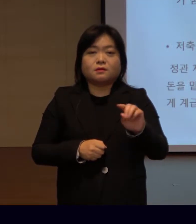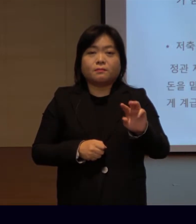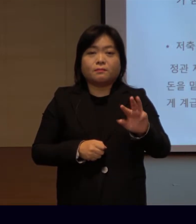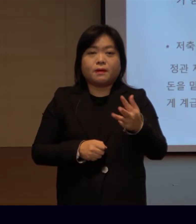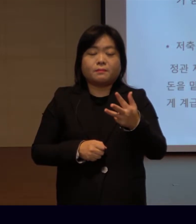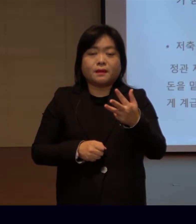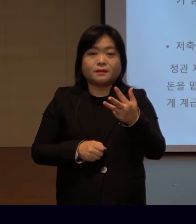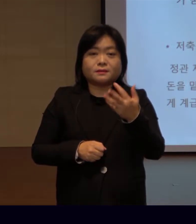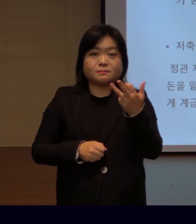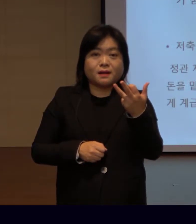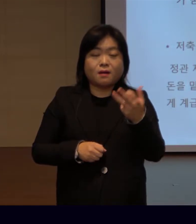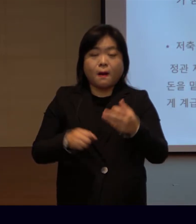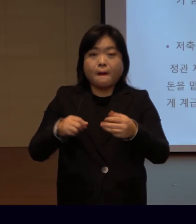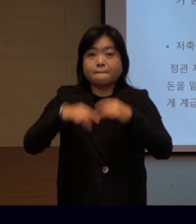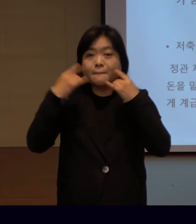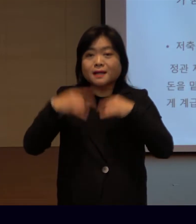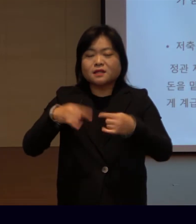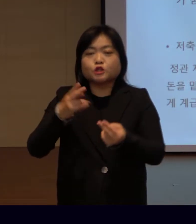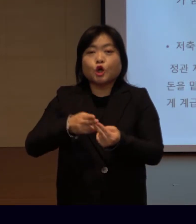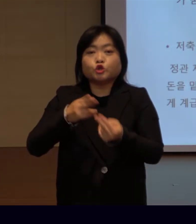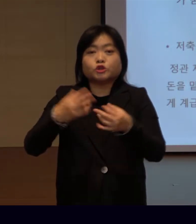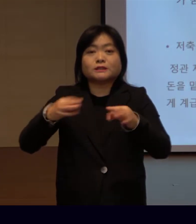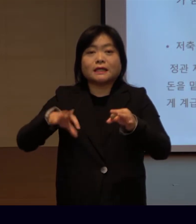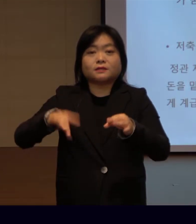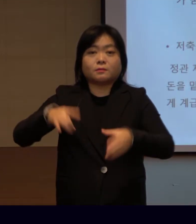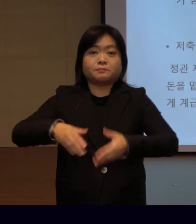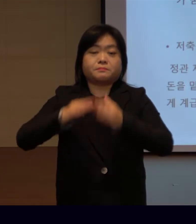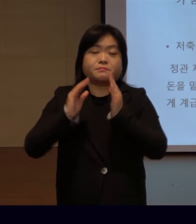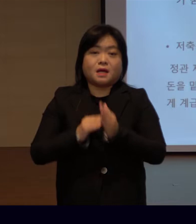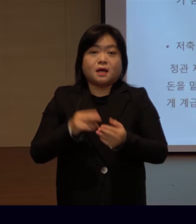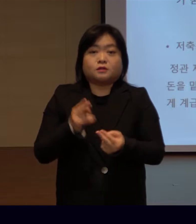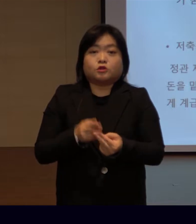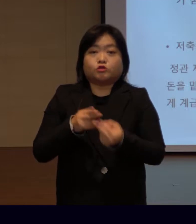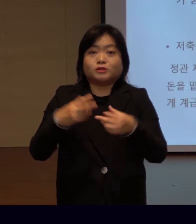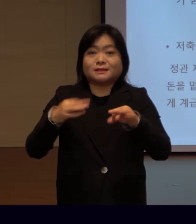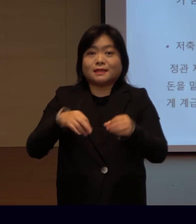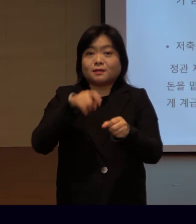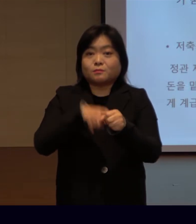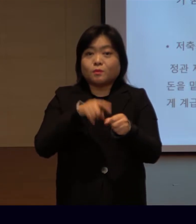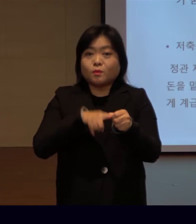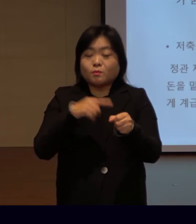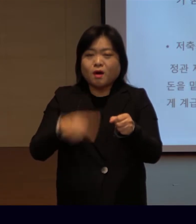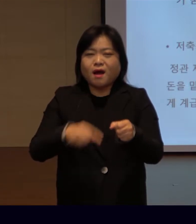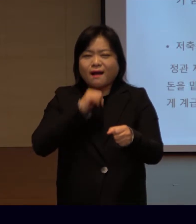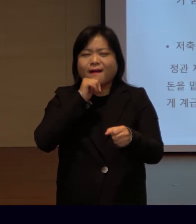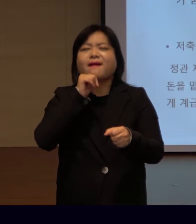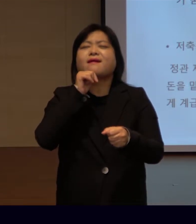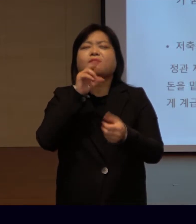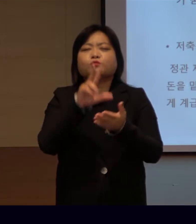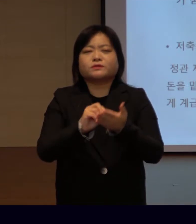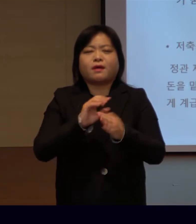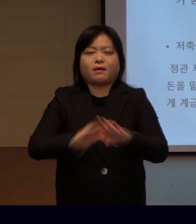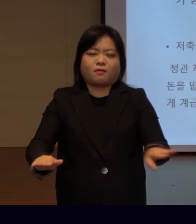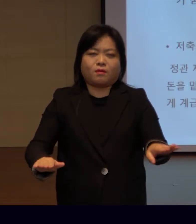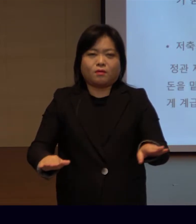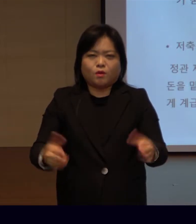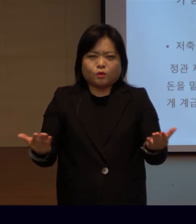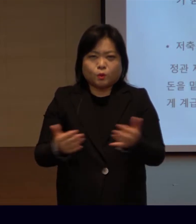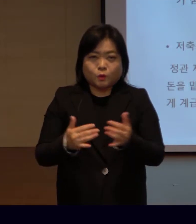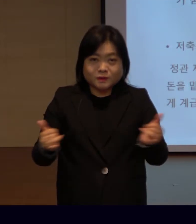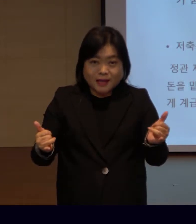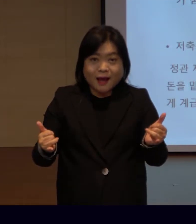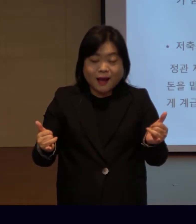프랑스에서 저축은행이 처음 생깁니다. 근데 그때 저축은행의 목적은 가난 퇴치예요. 특히 노동자 계급,